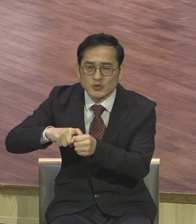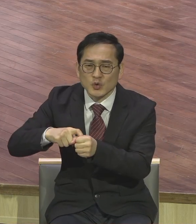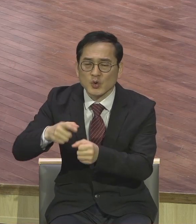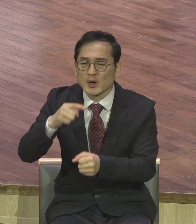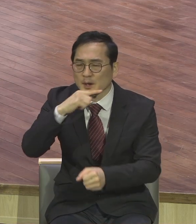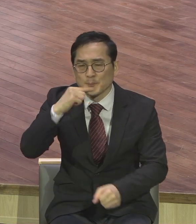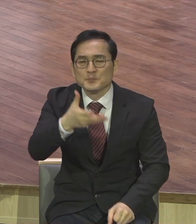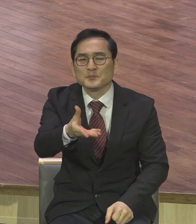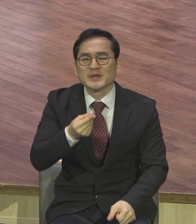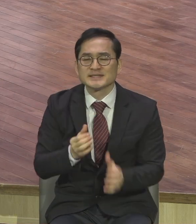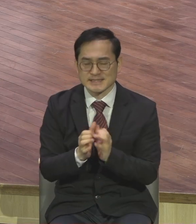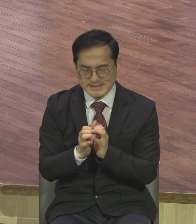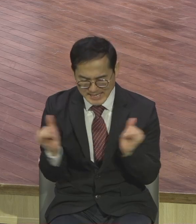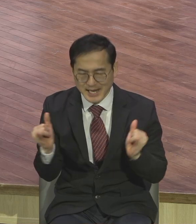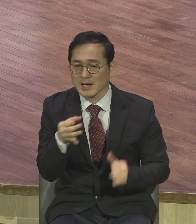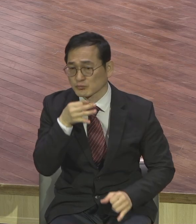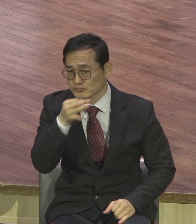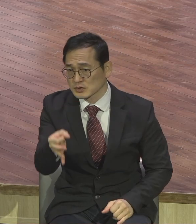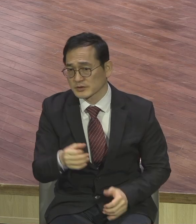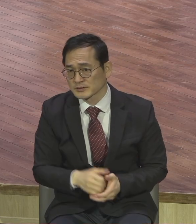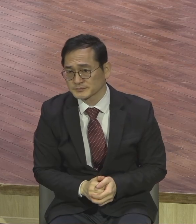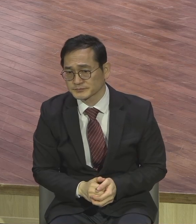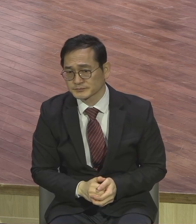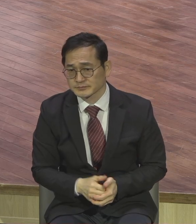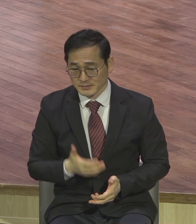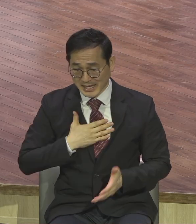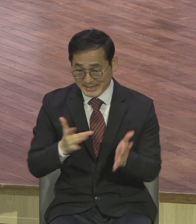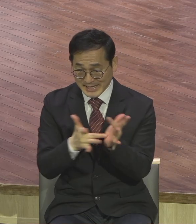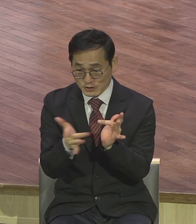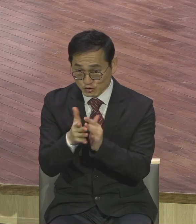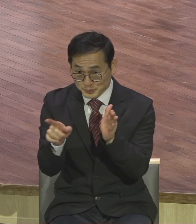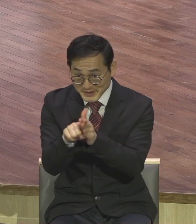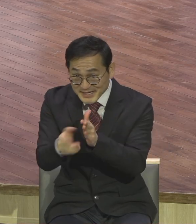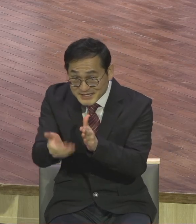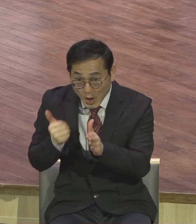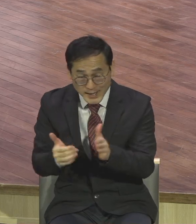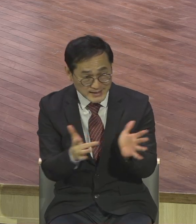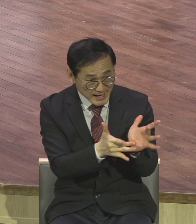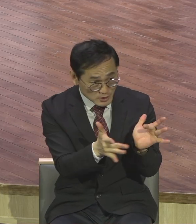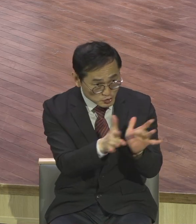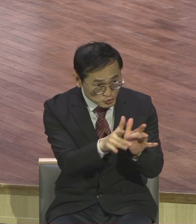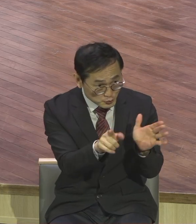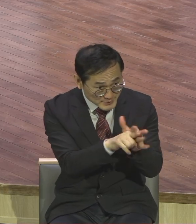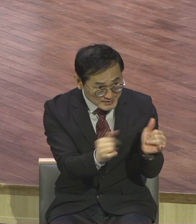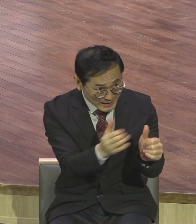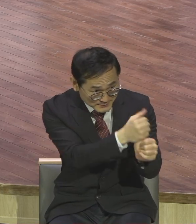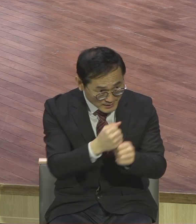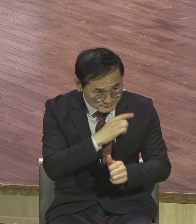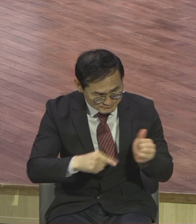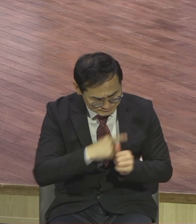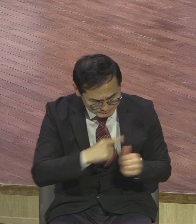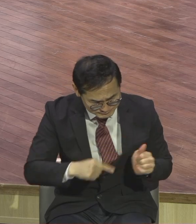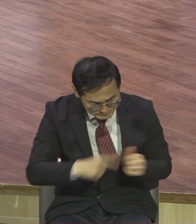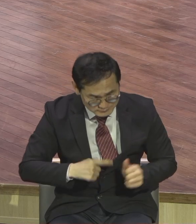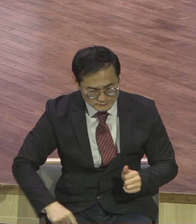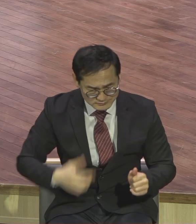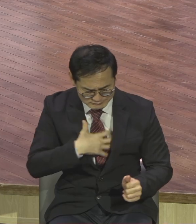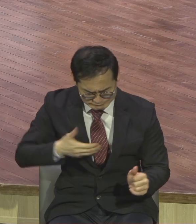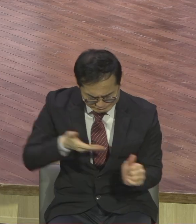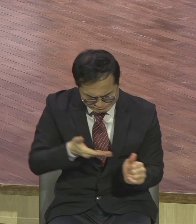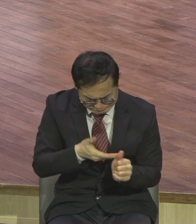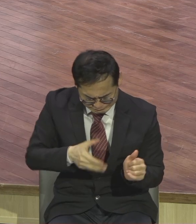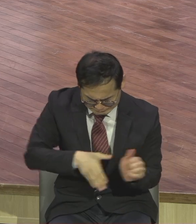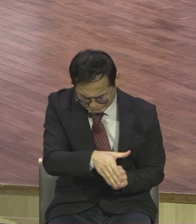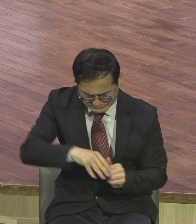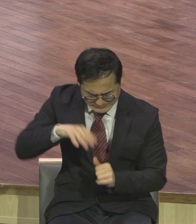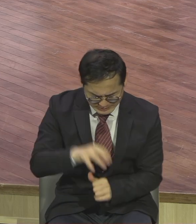한 것입니다. 더더구나 자신은 예수 믿기 전에 예수 믿는 자들만 골라가지고 핍박하고